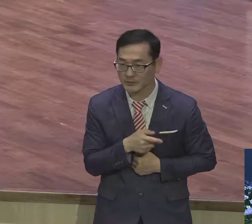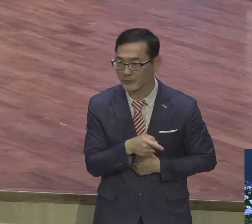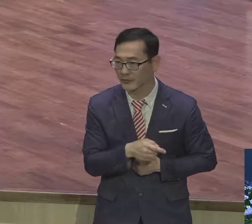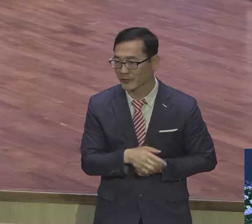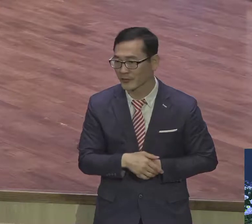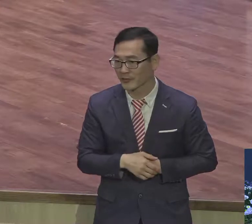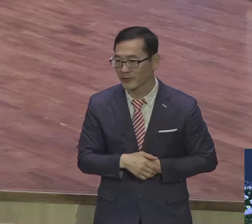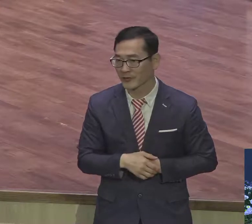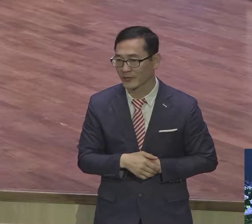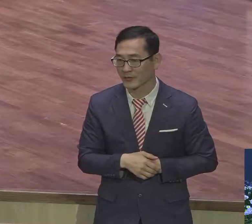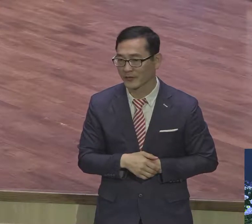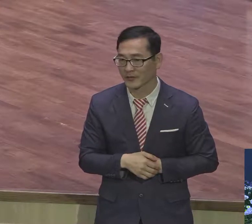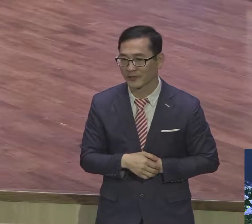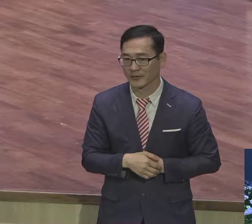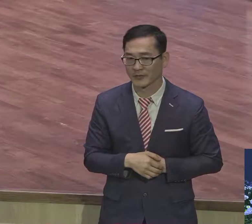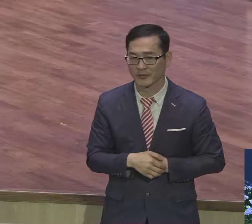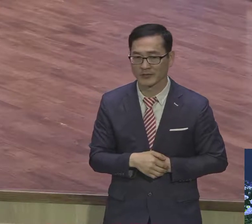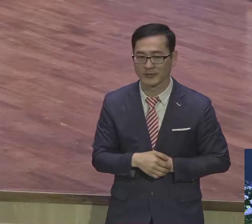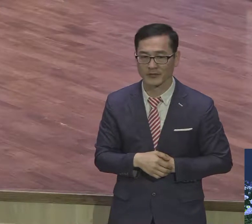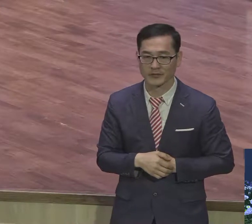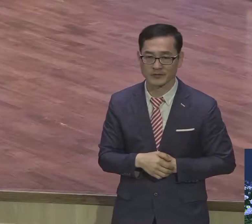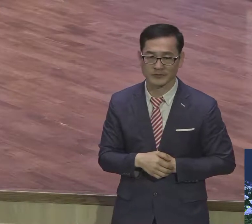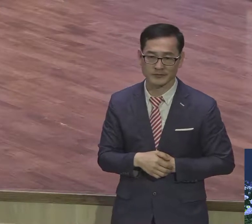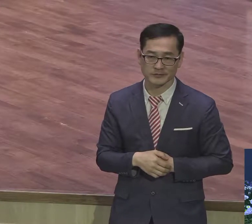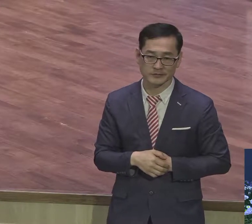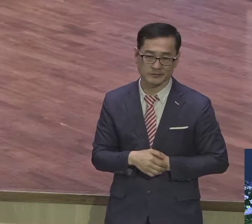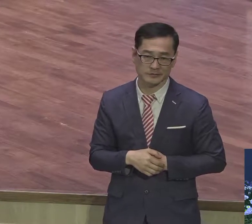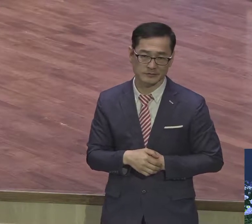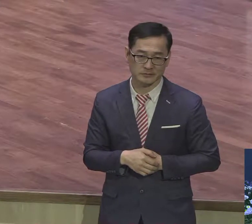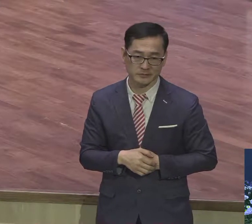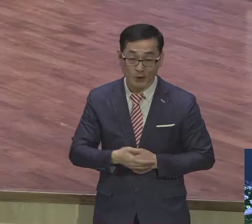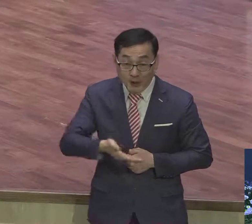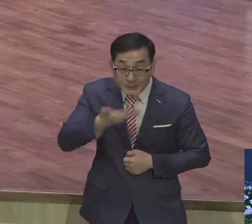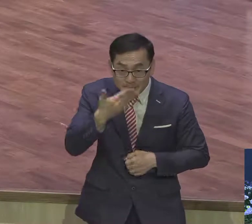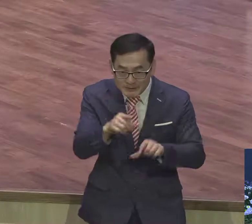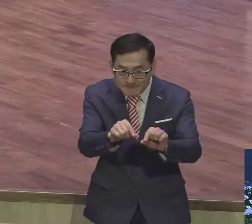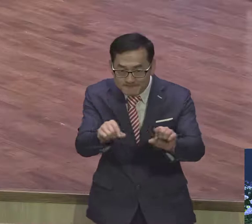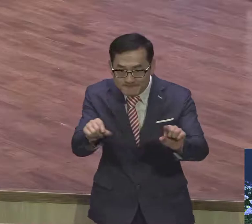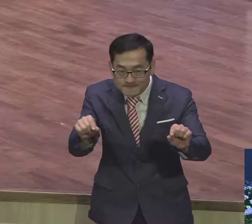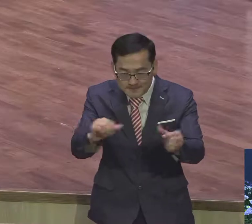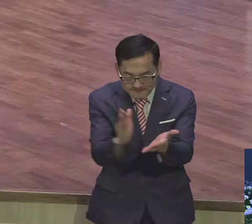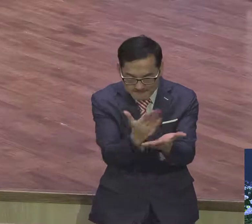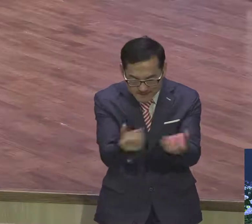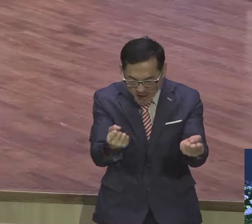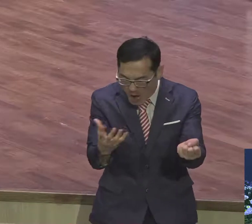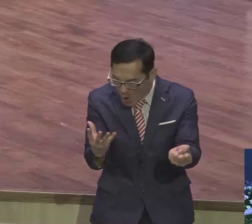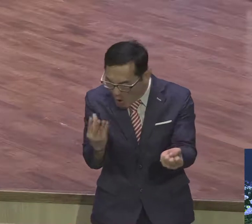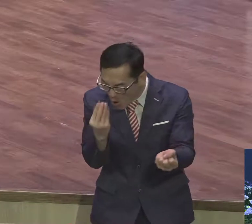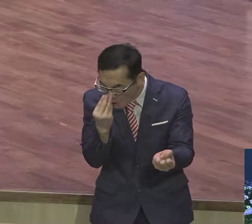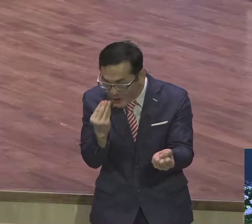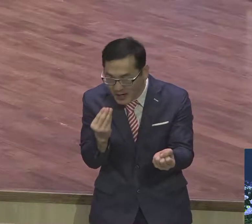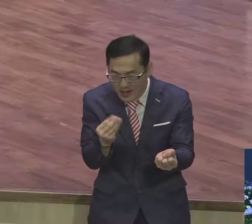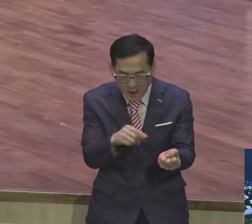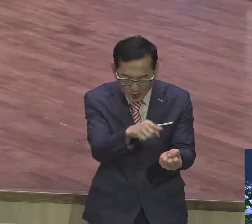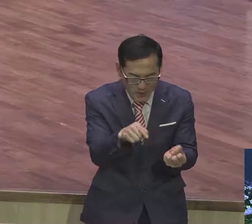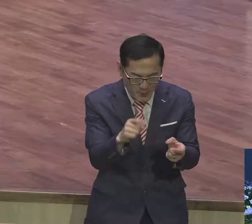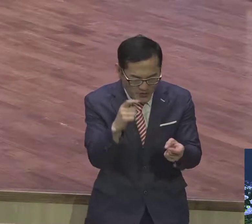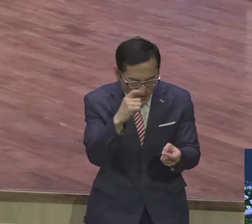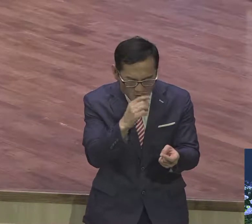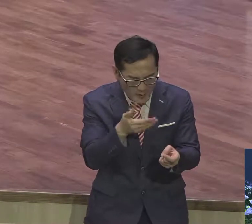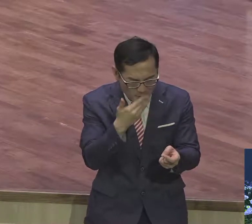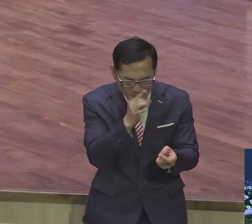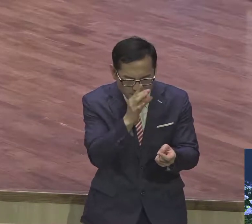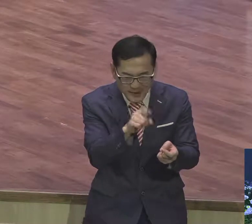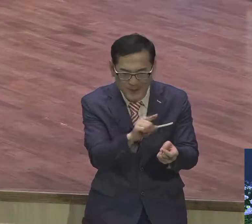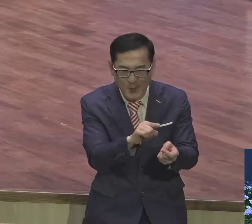모세통에 말했기 때문에 그래서 이 절기를 지키면서 음식도 철저히 가려배고 비닐 없는 거 먹지 마라 구약에 다 나와